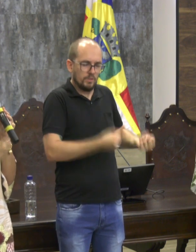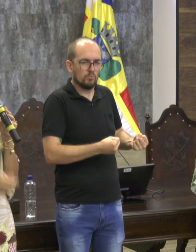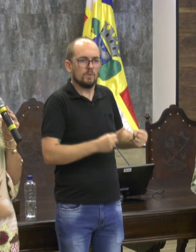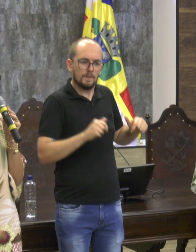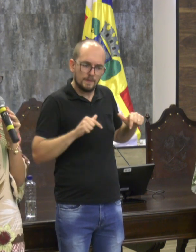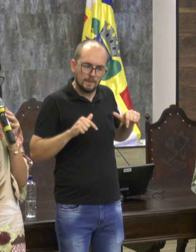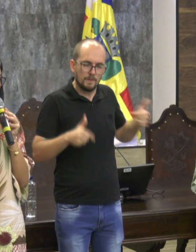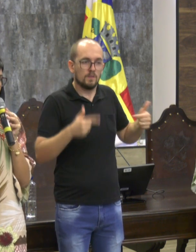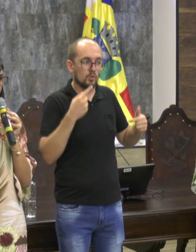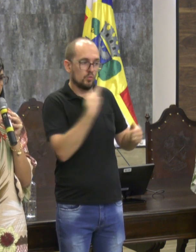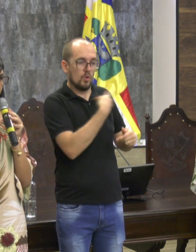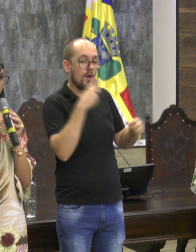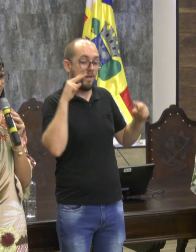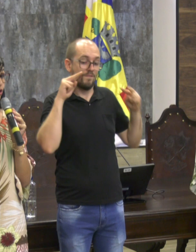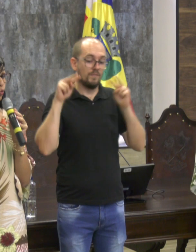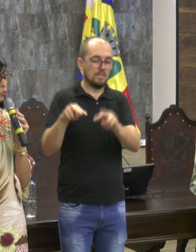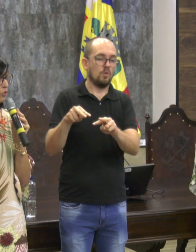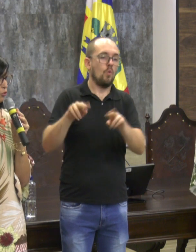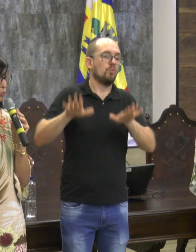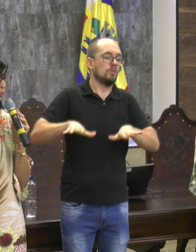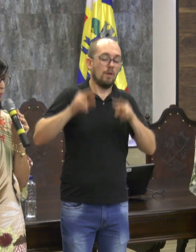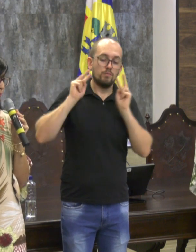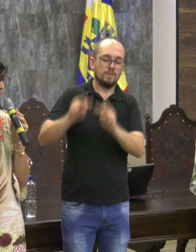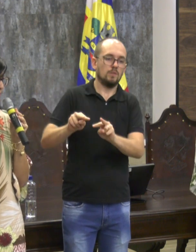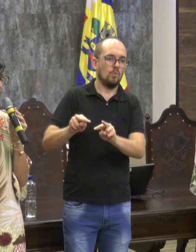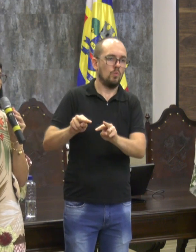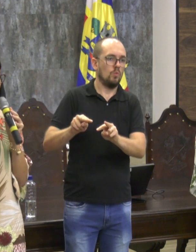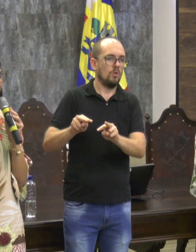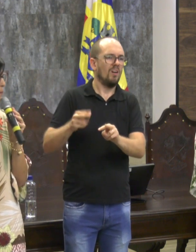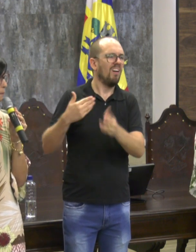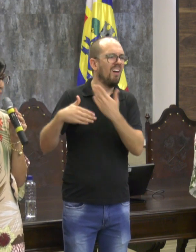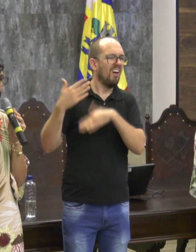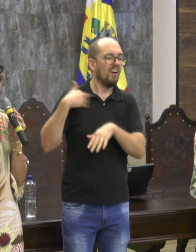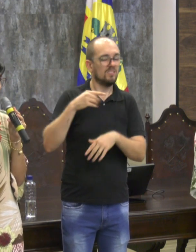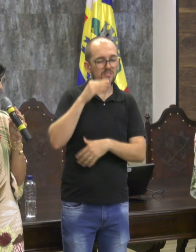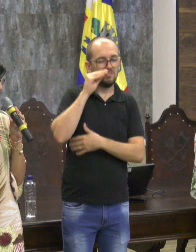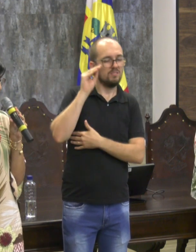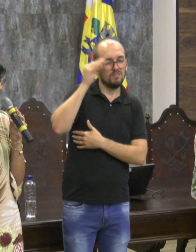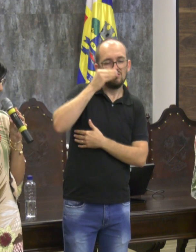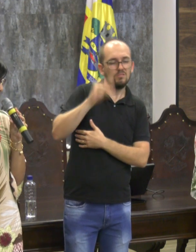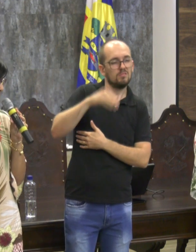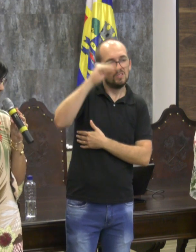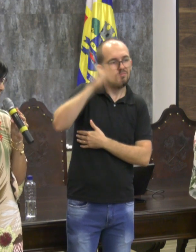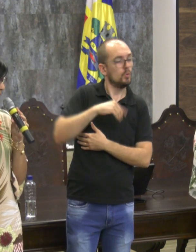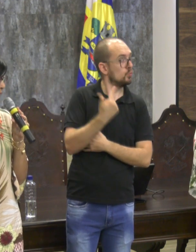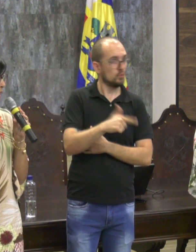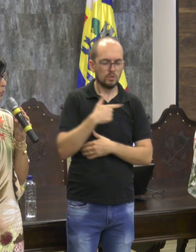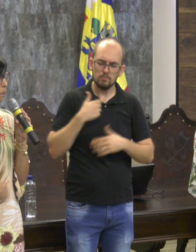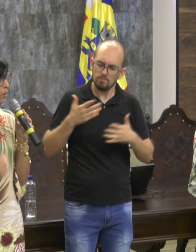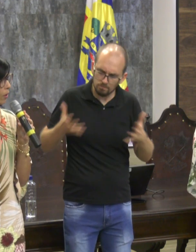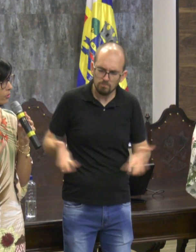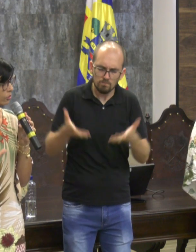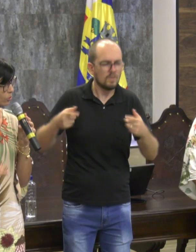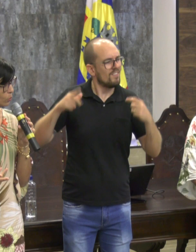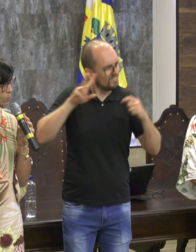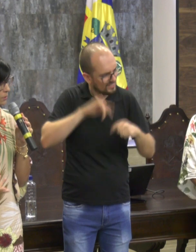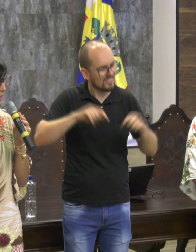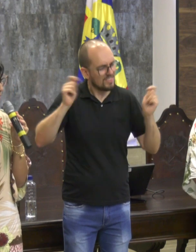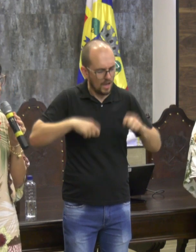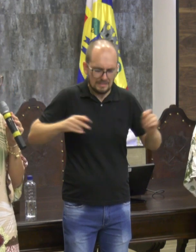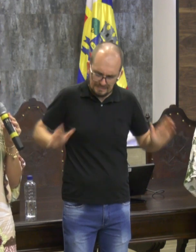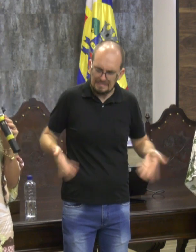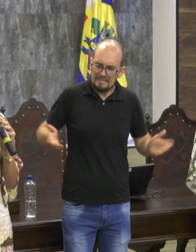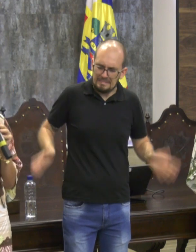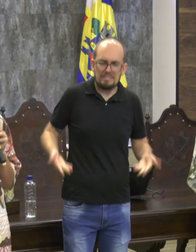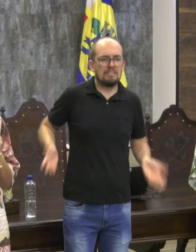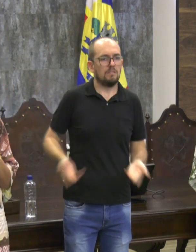era a mesma visão do Gustavo. Era tudo escuro. A gente também não sabia fazer. E o pior de tudo,